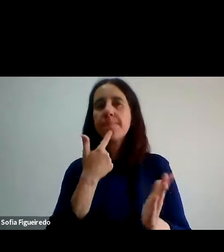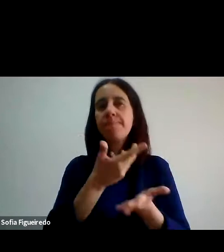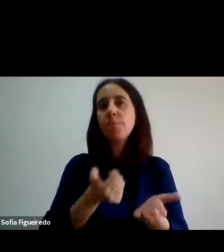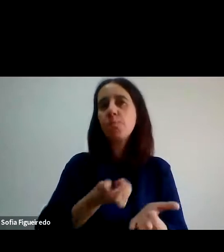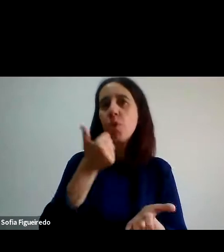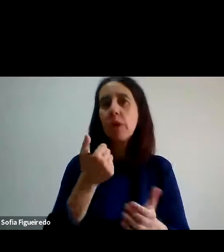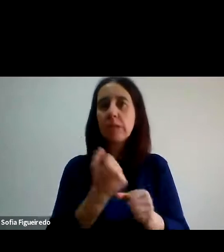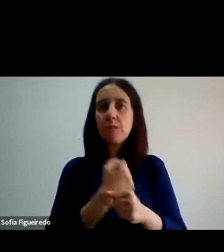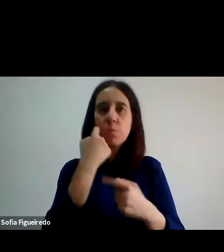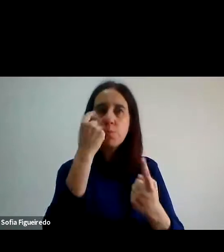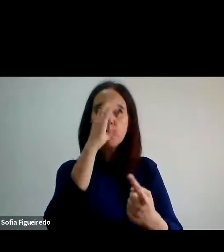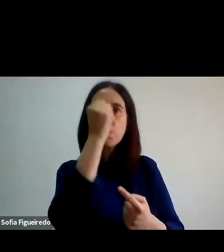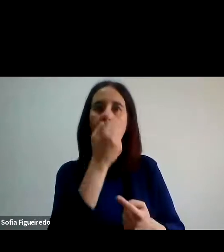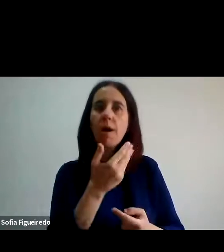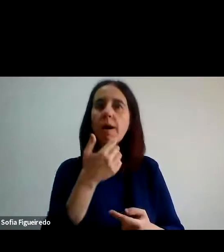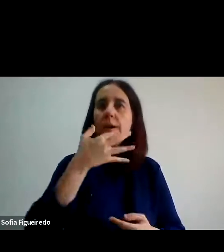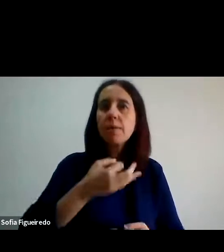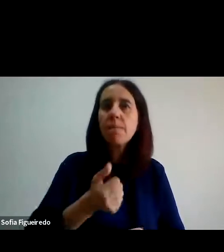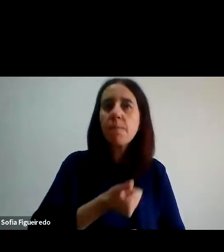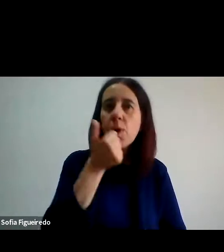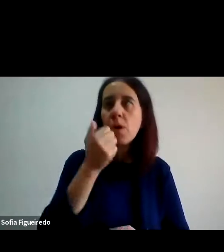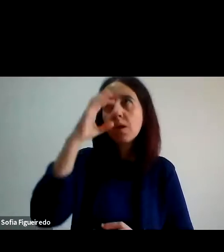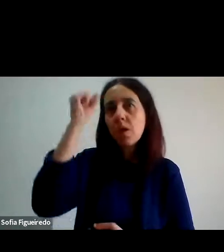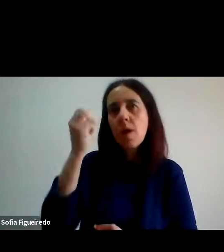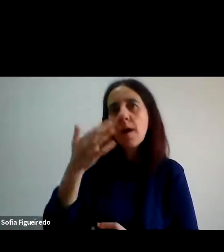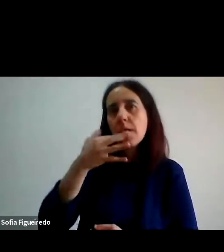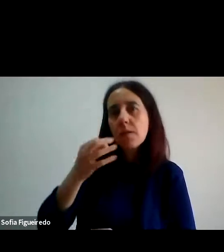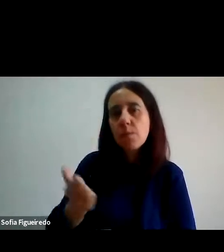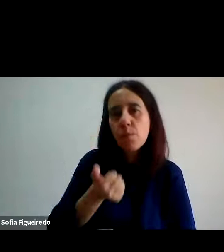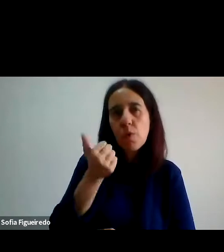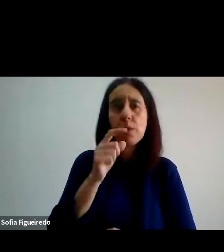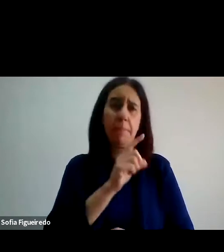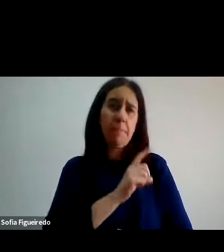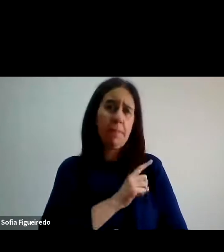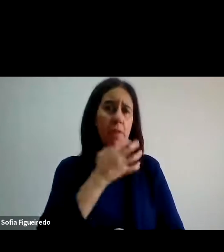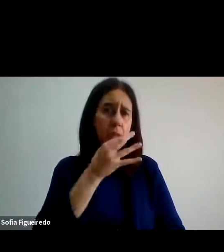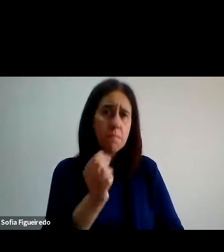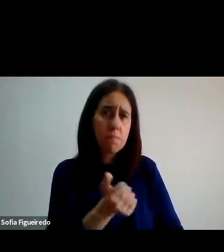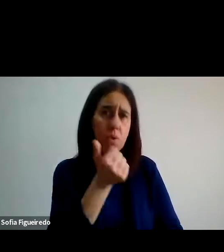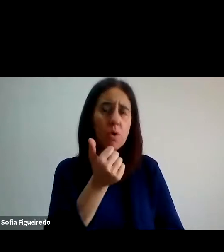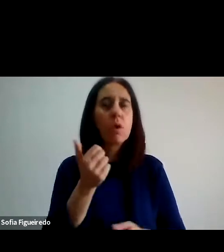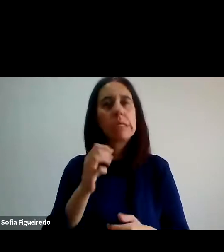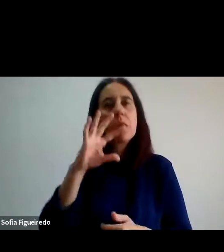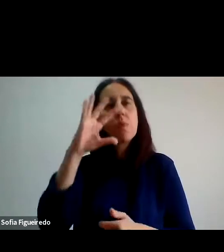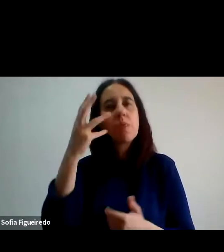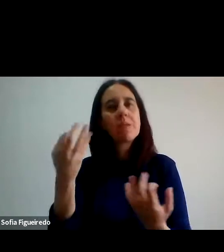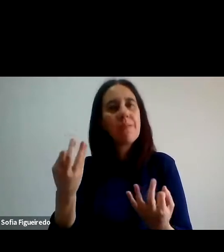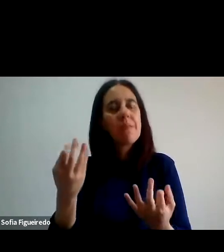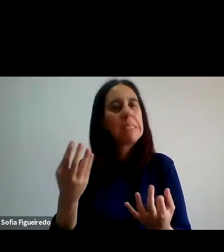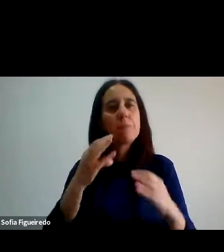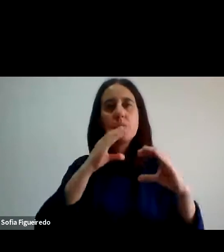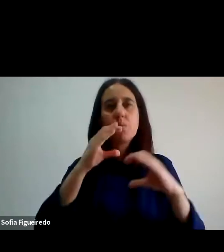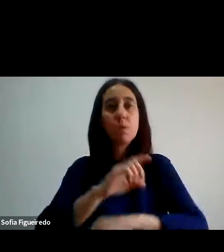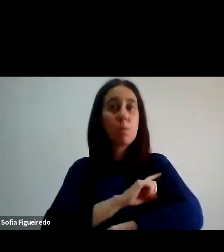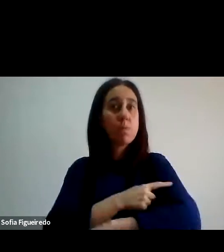melhor no serviço público, acreditem melhor no Estado, acreditem melhor também nos privados. Ou seja, para que tudo isso aconteça, de facto, o poder da comunicação